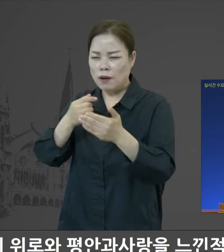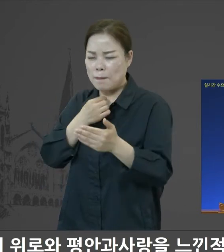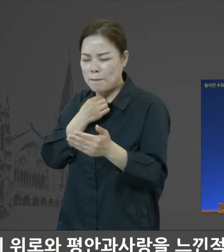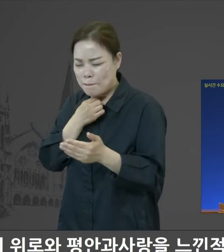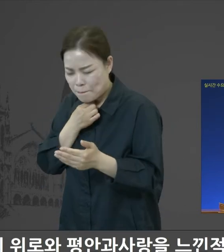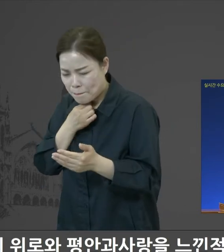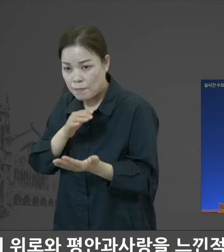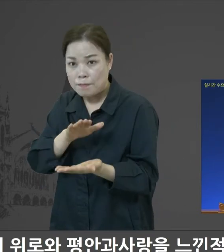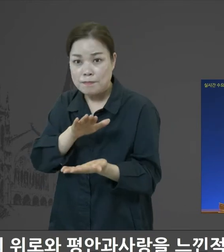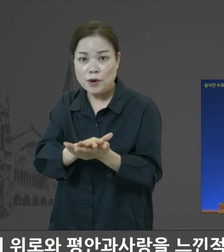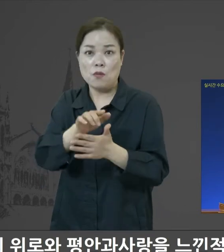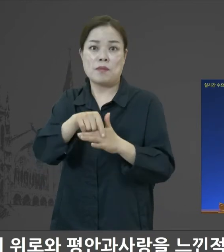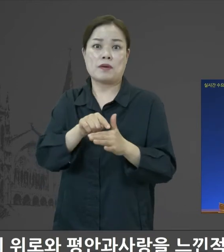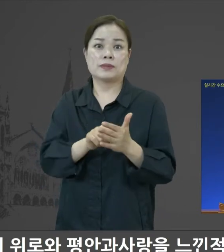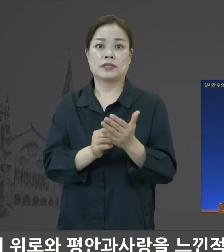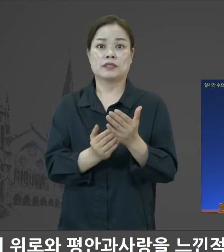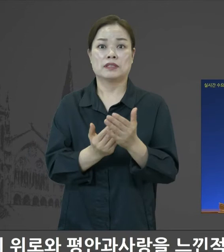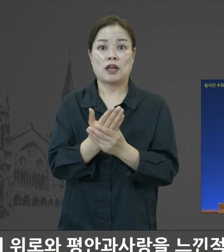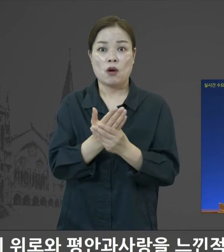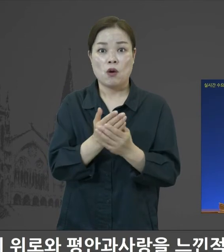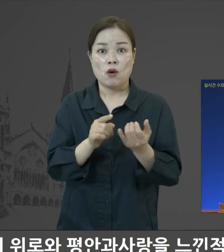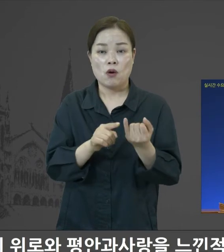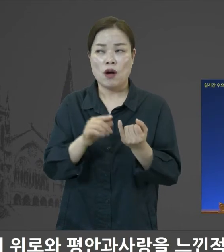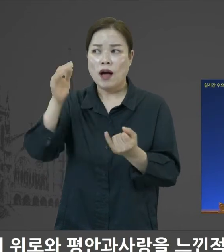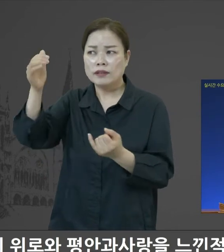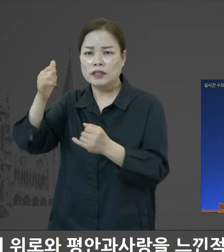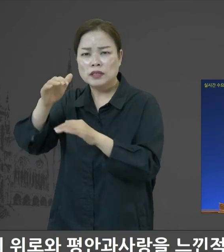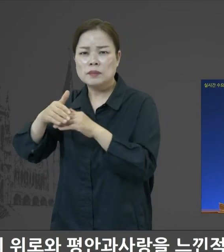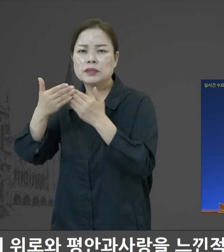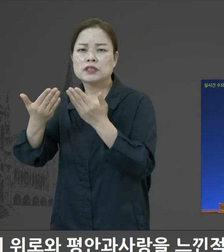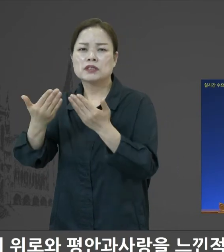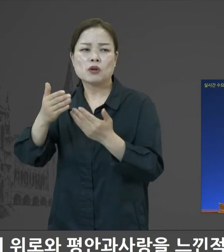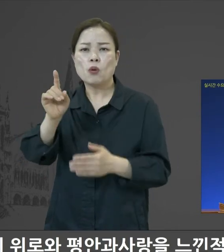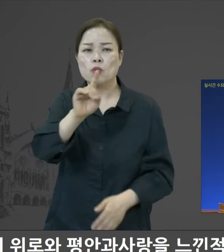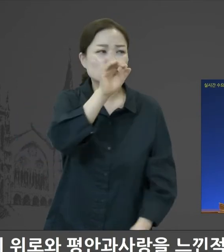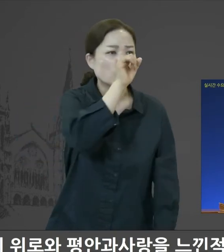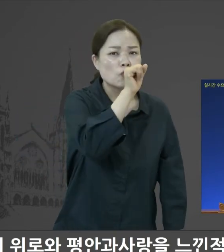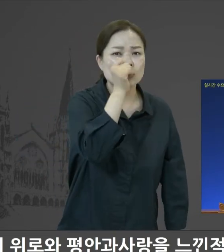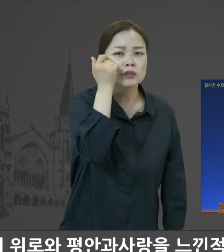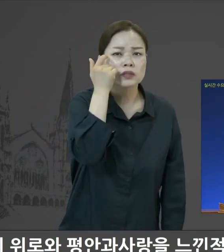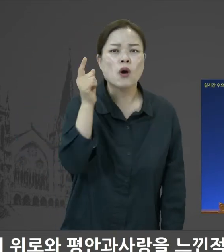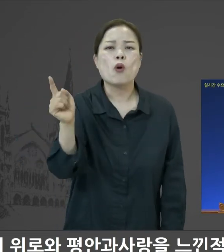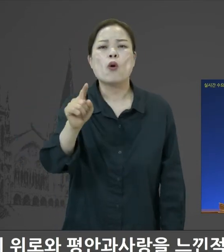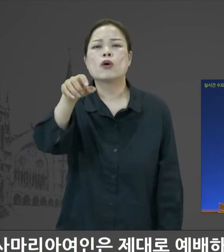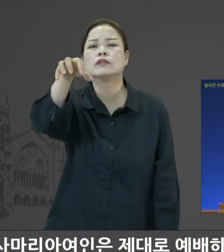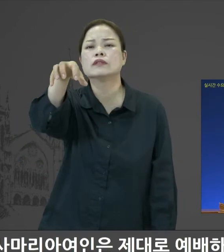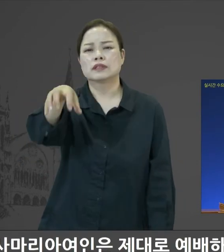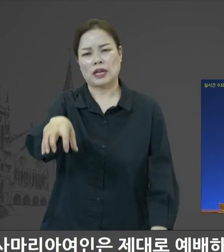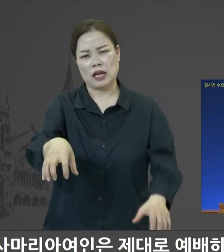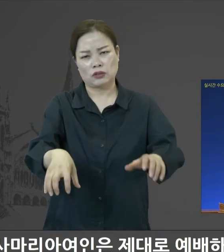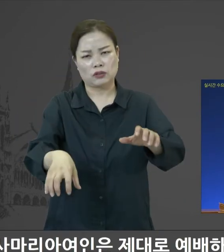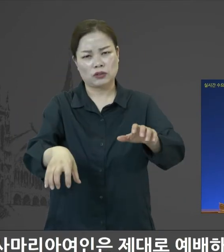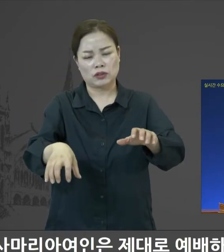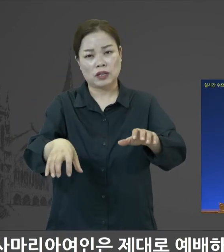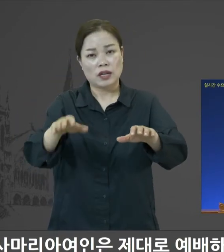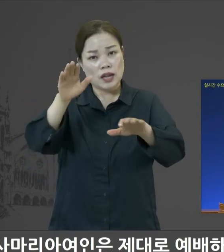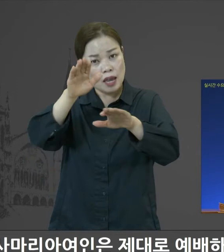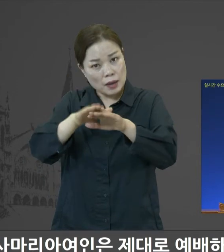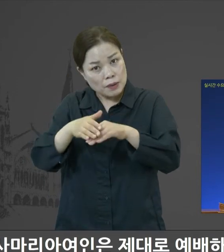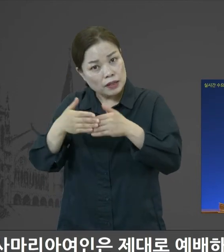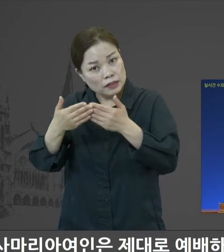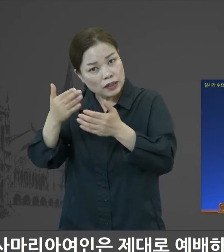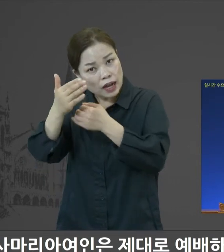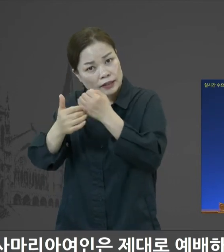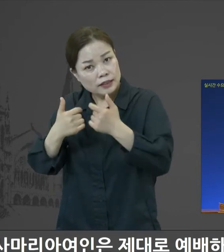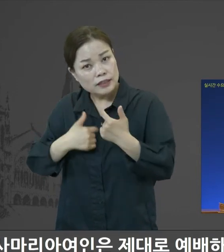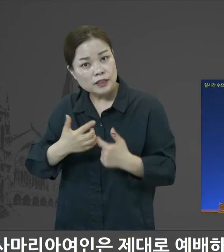사로잡힙니다. 그래서 하나님을 어디서 예배하면 좋을까? 어느 장소에서 드리는 예배가